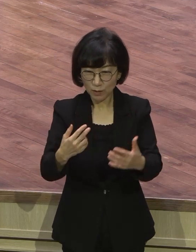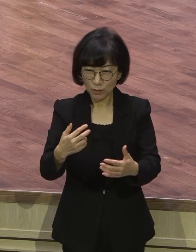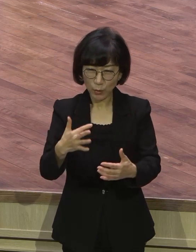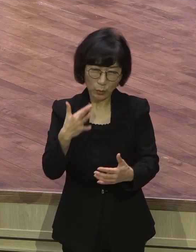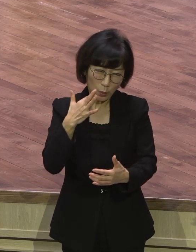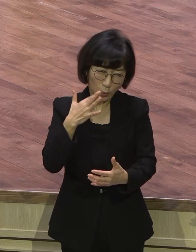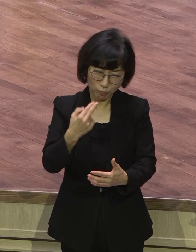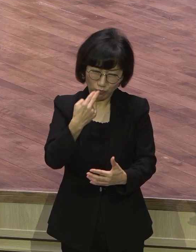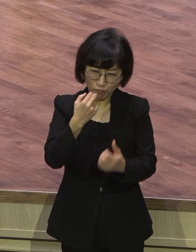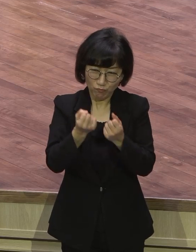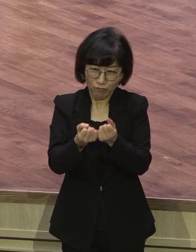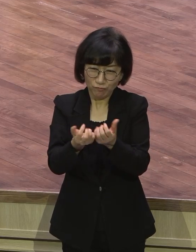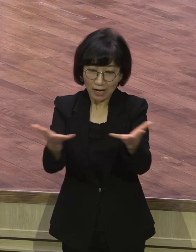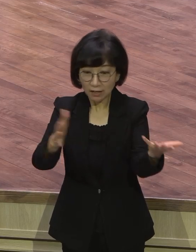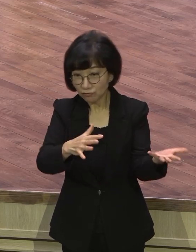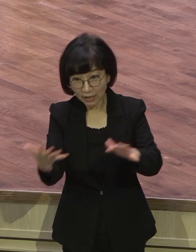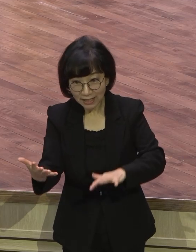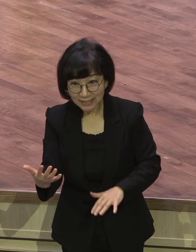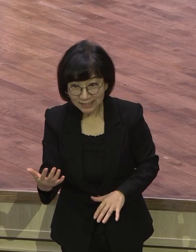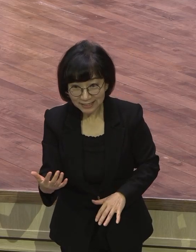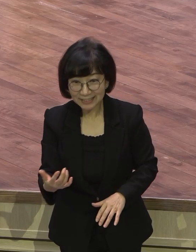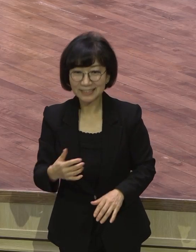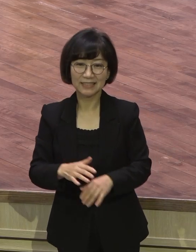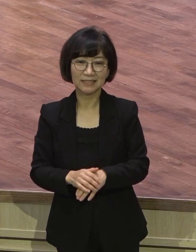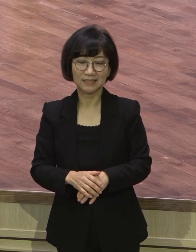특별하다. 특별히 노는 거요.